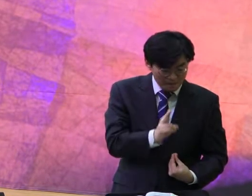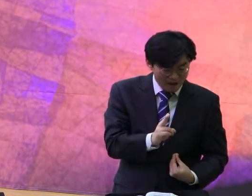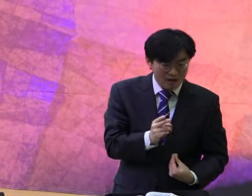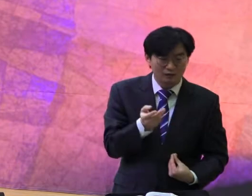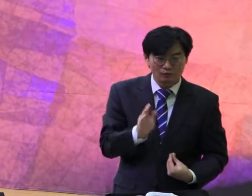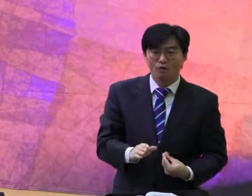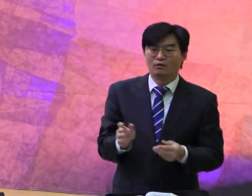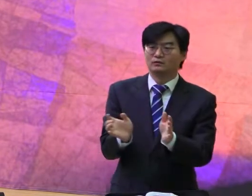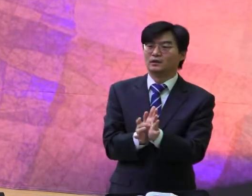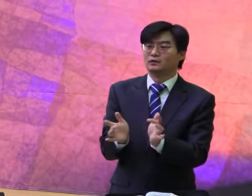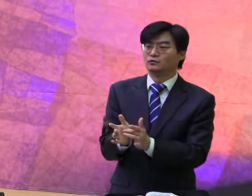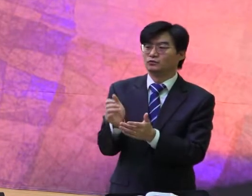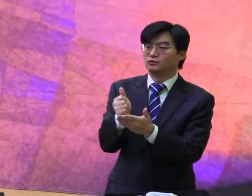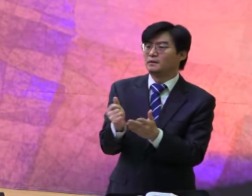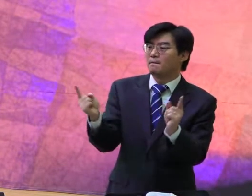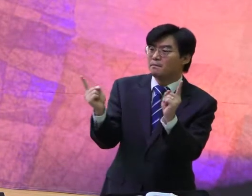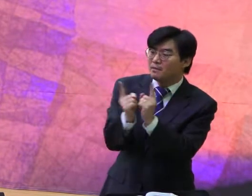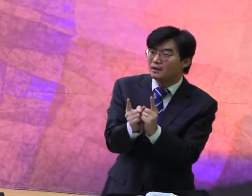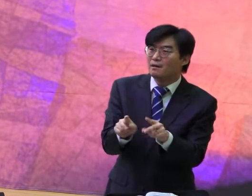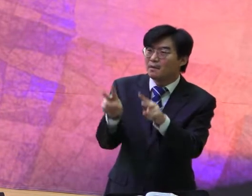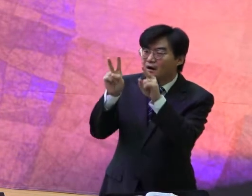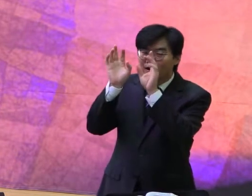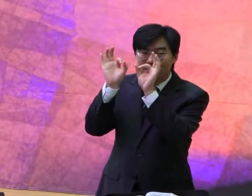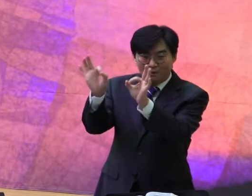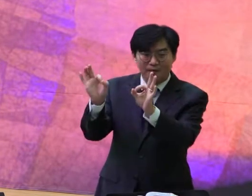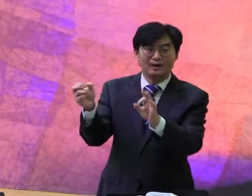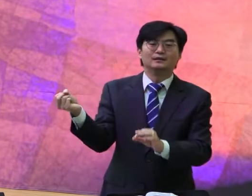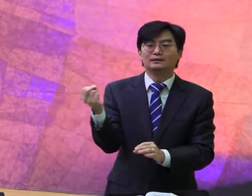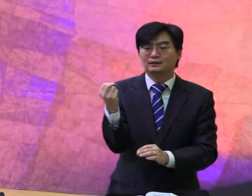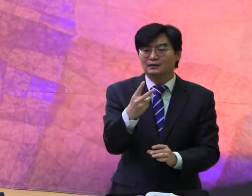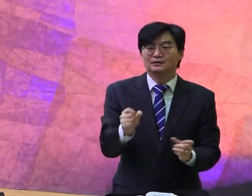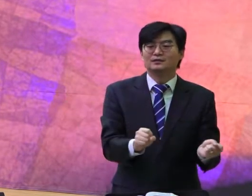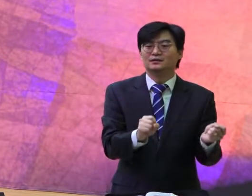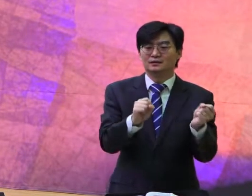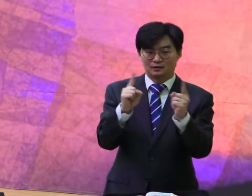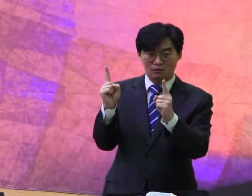바라보시길 바랍니다. 그것이 신앙입니다.